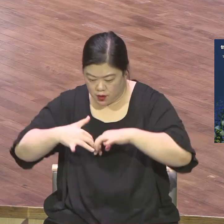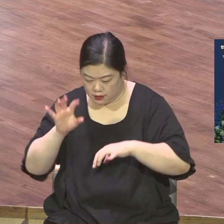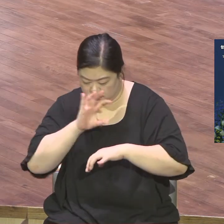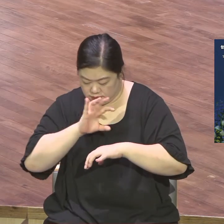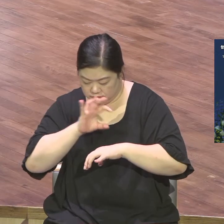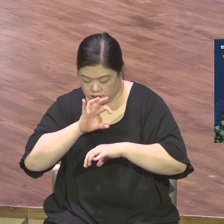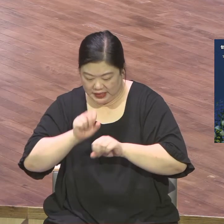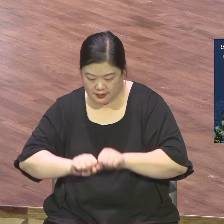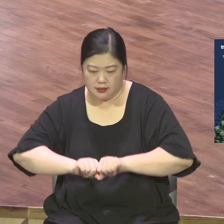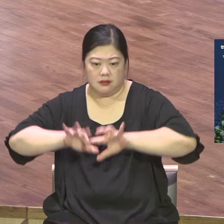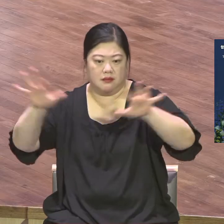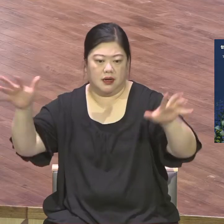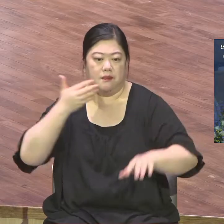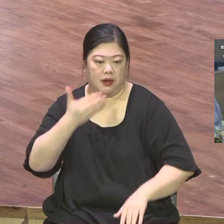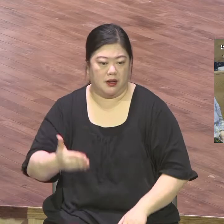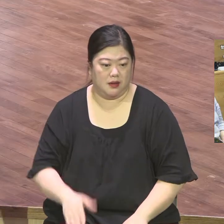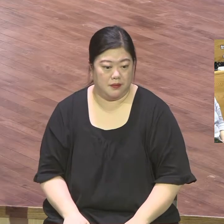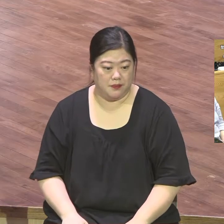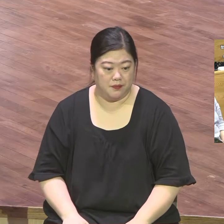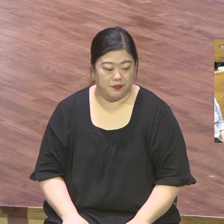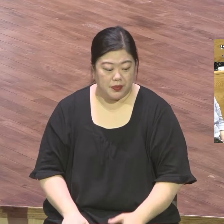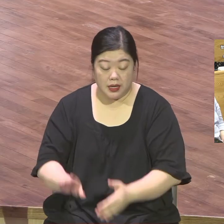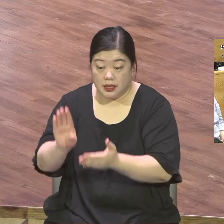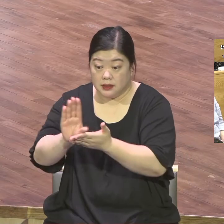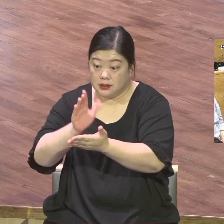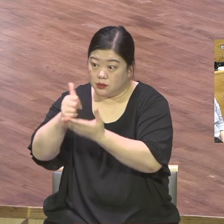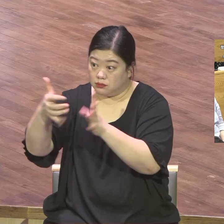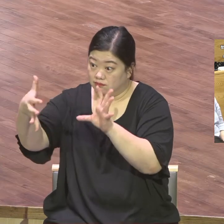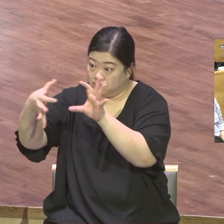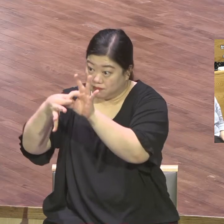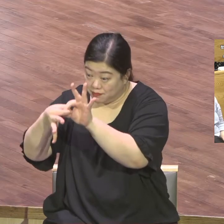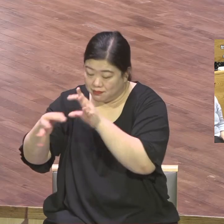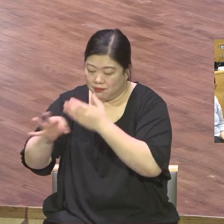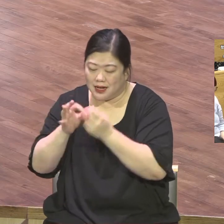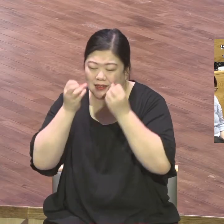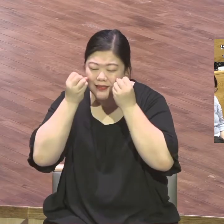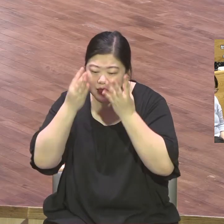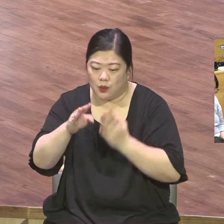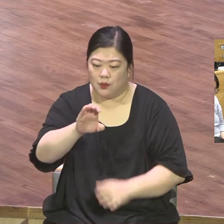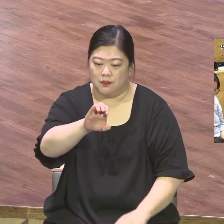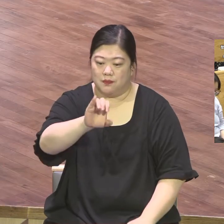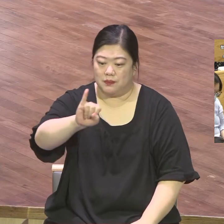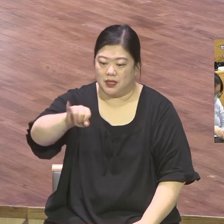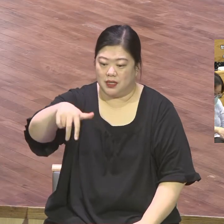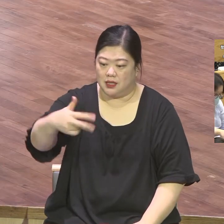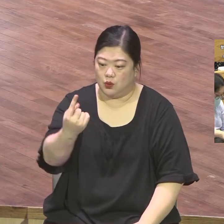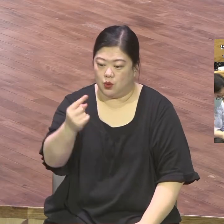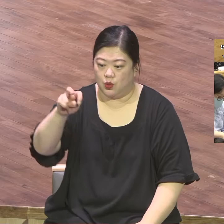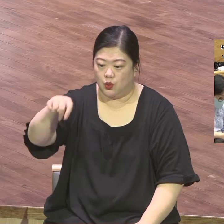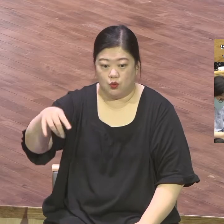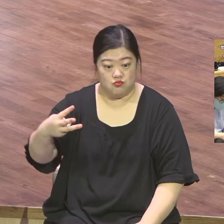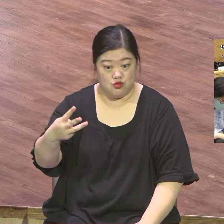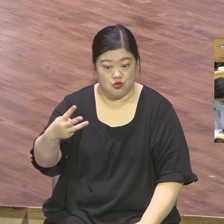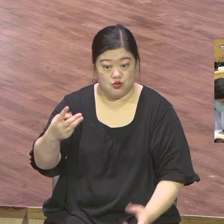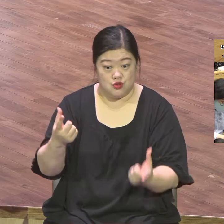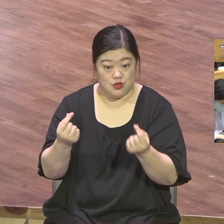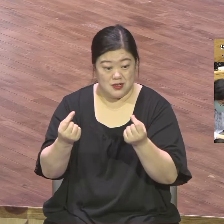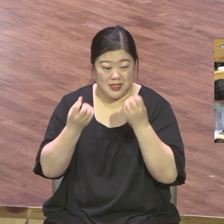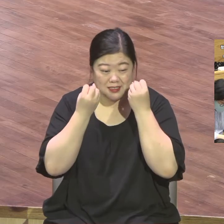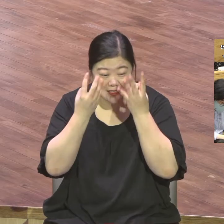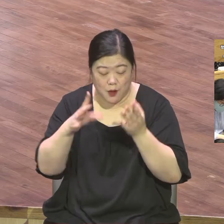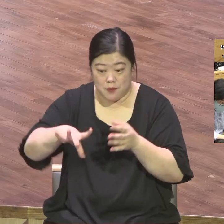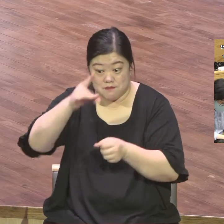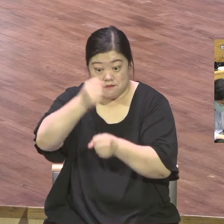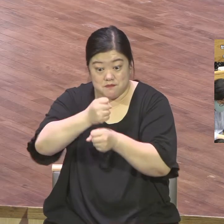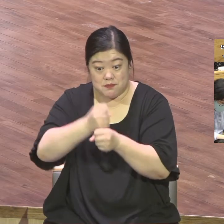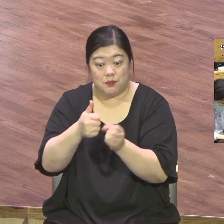그리스도 안에 있으면 뭐요 누구든지 뭐요 새로운 피조물이라. 새로운 피조물. 그리스도 안에 있으면 새로운 피조물.